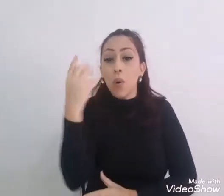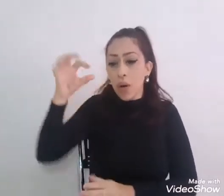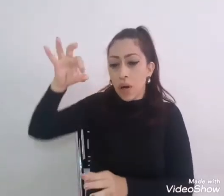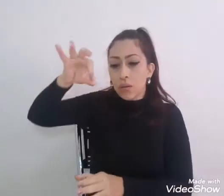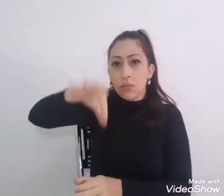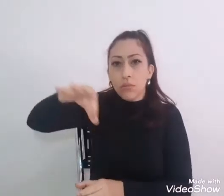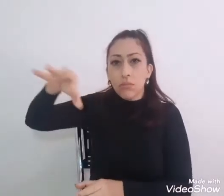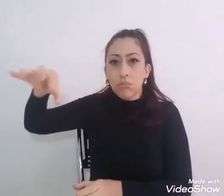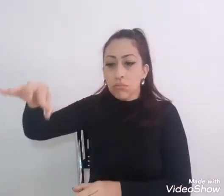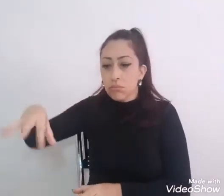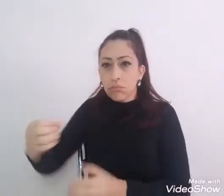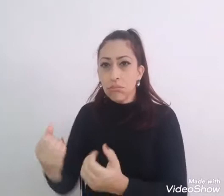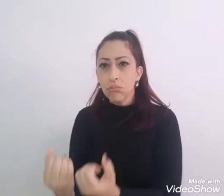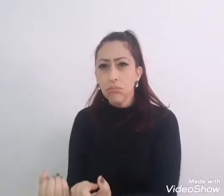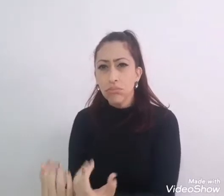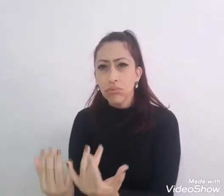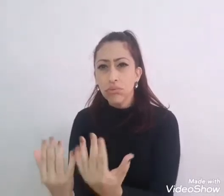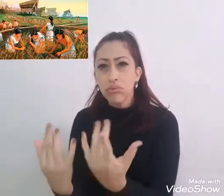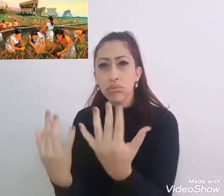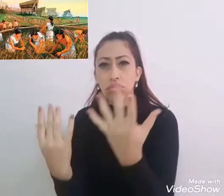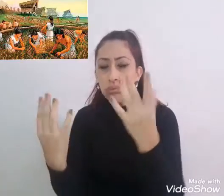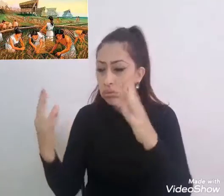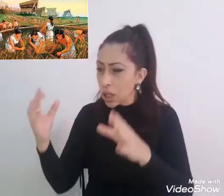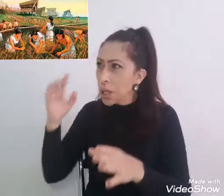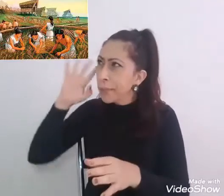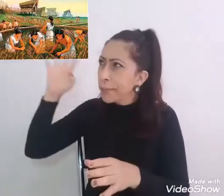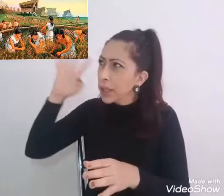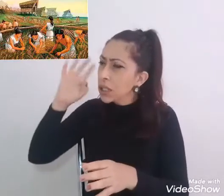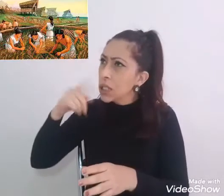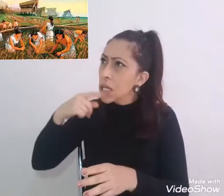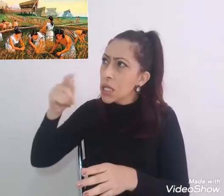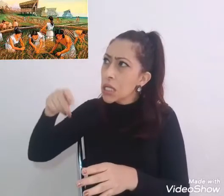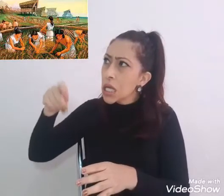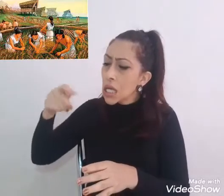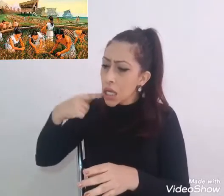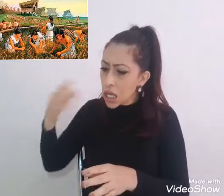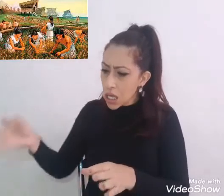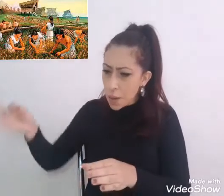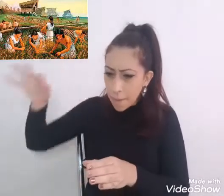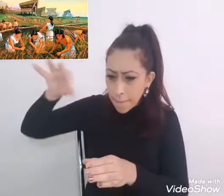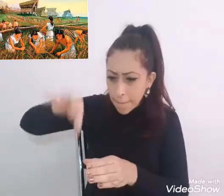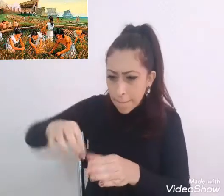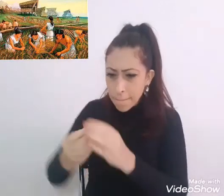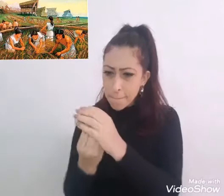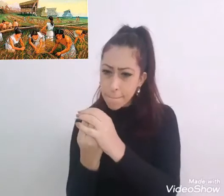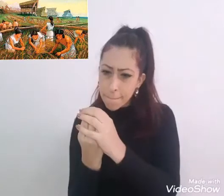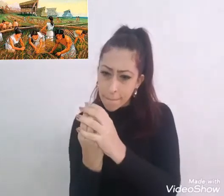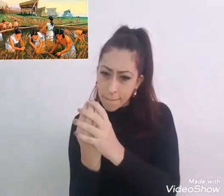seja, a partir do momento que esses povos eles verificam que eles podem plantar aquilo que eles precisam para comer